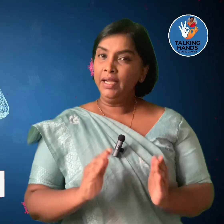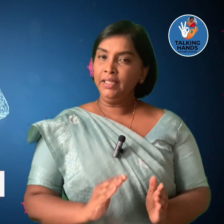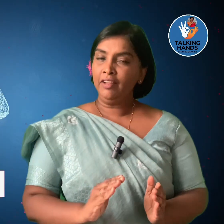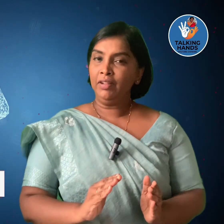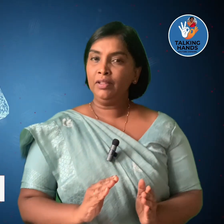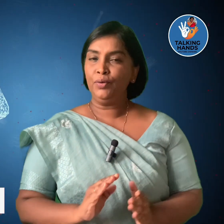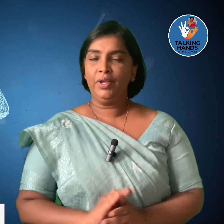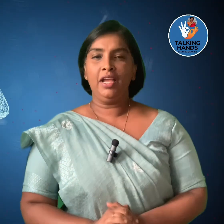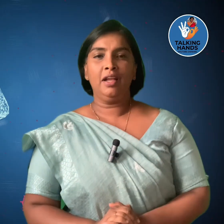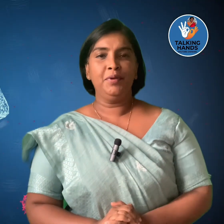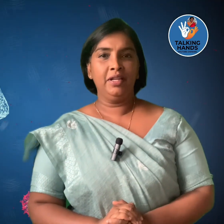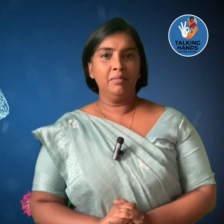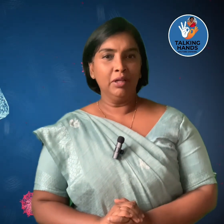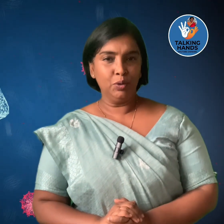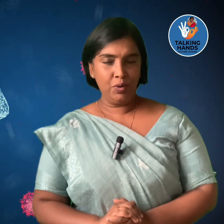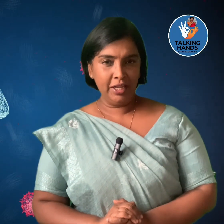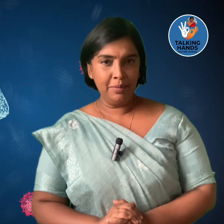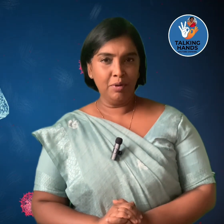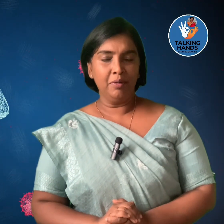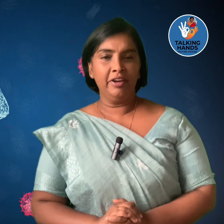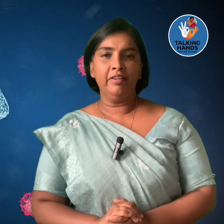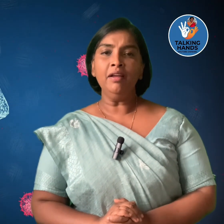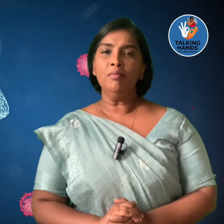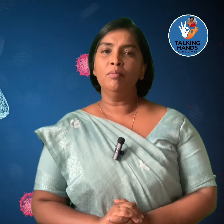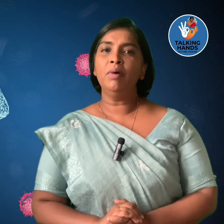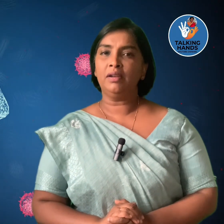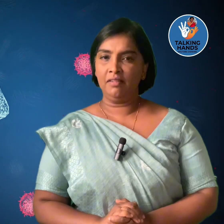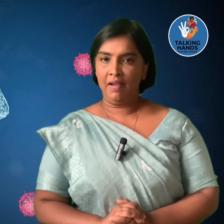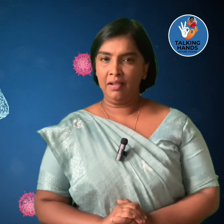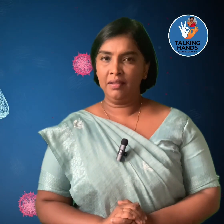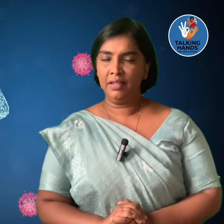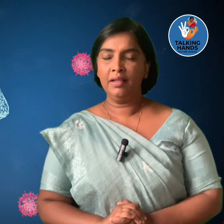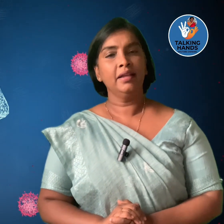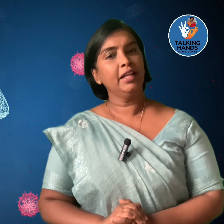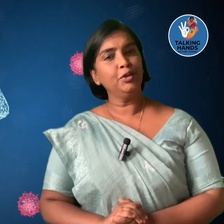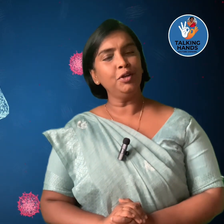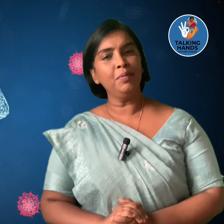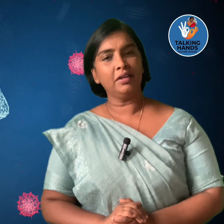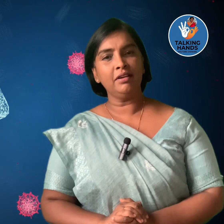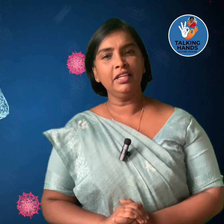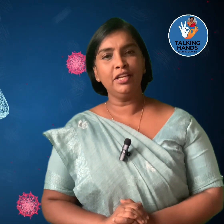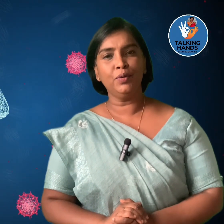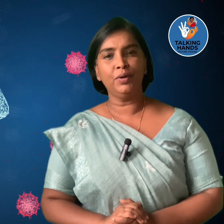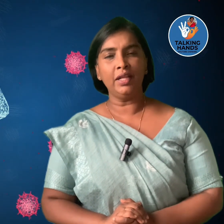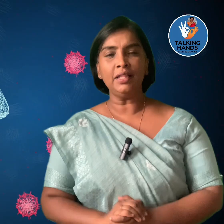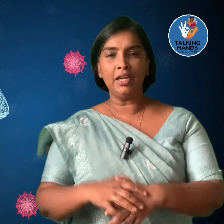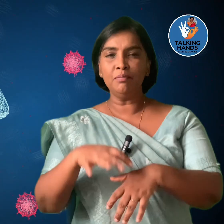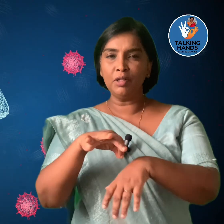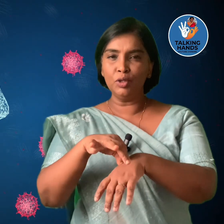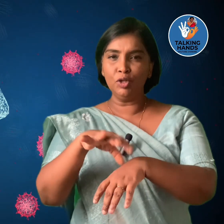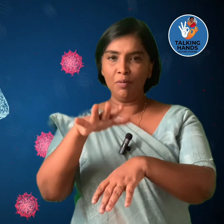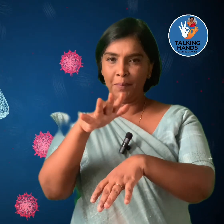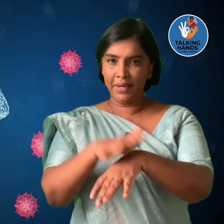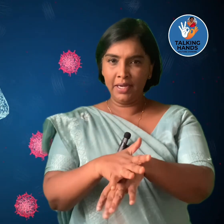ඊළඟ තවත් රෝගයක් අපිට මදුරුවන්ගෙන් බෝ වෙනවා බරවා. එතකොට බරවා කියනකොට අර මදුරුවම